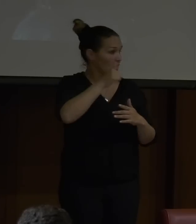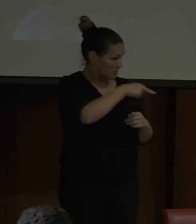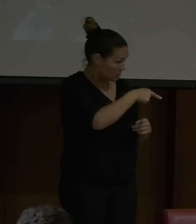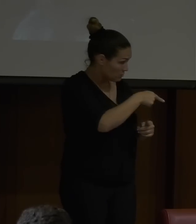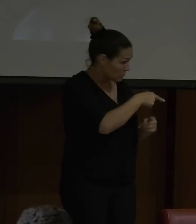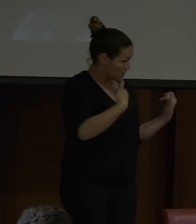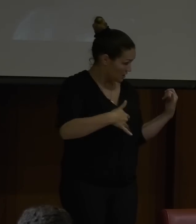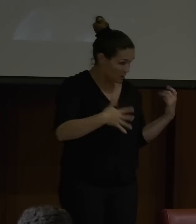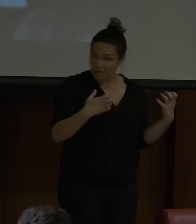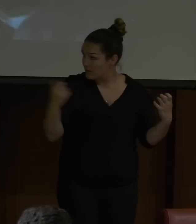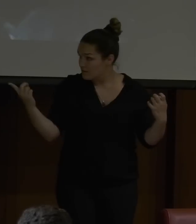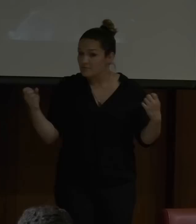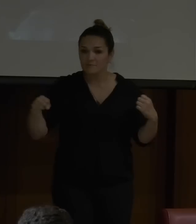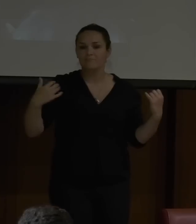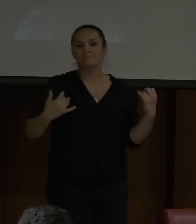solo?